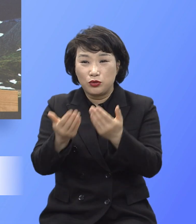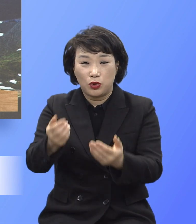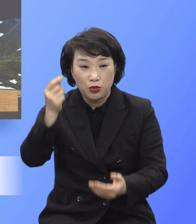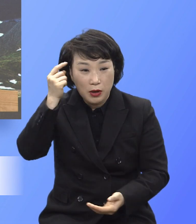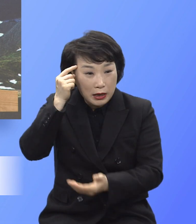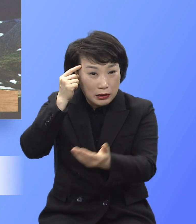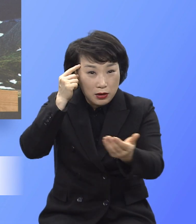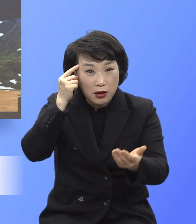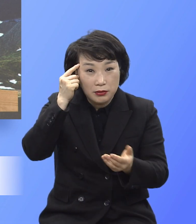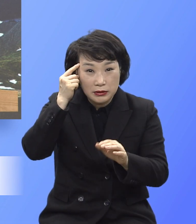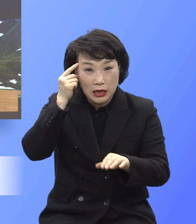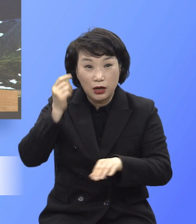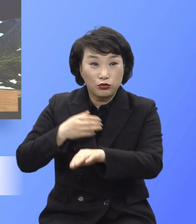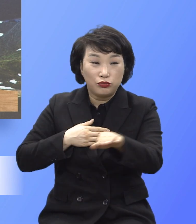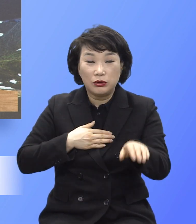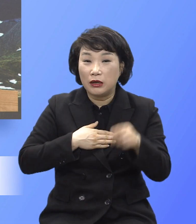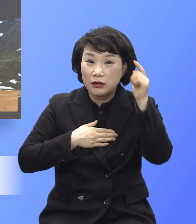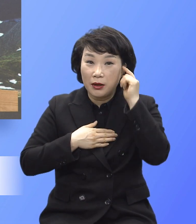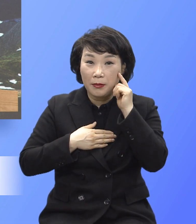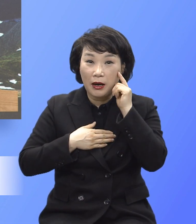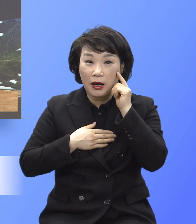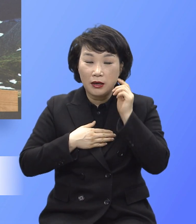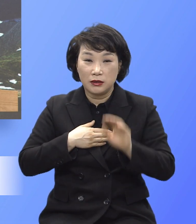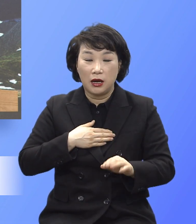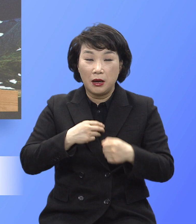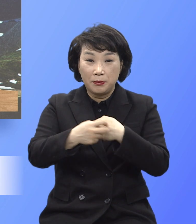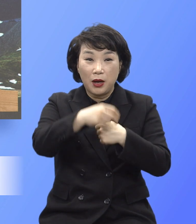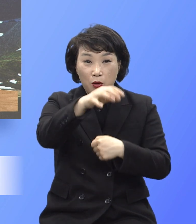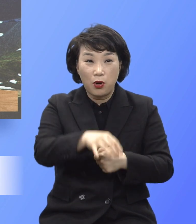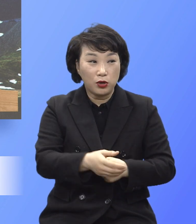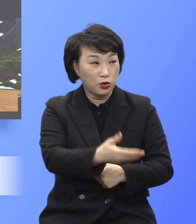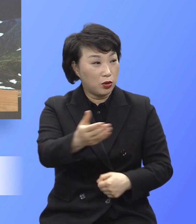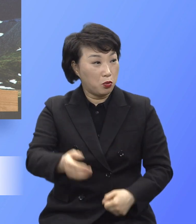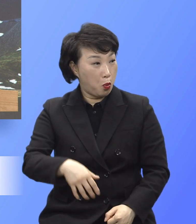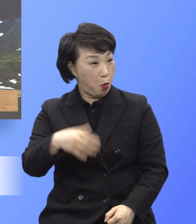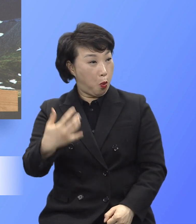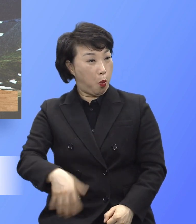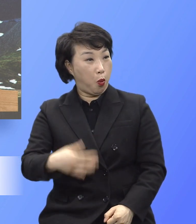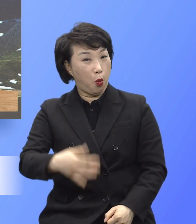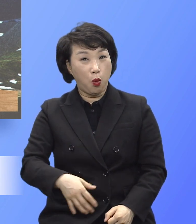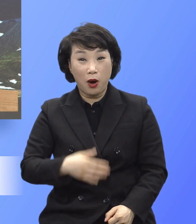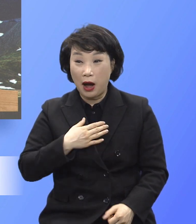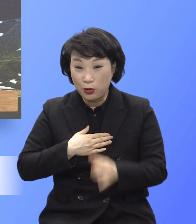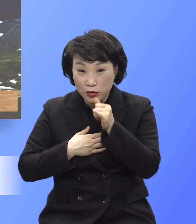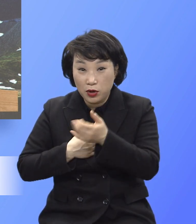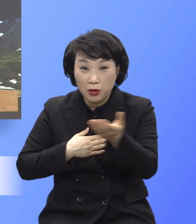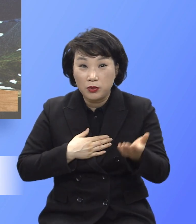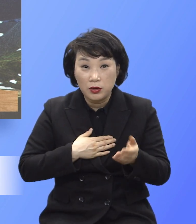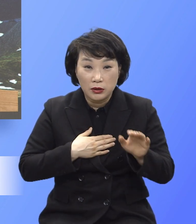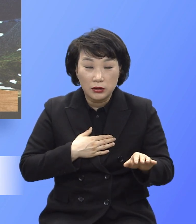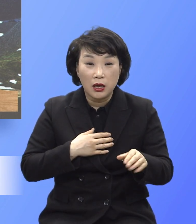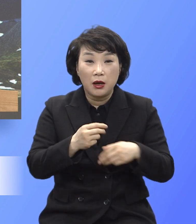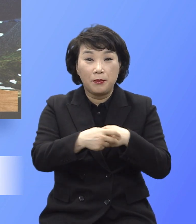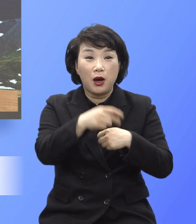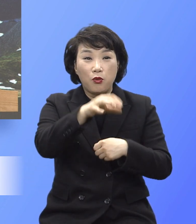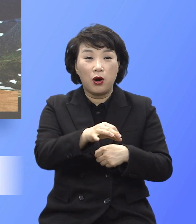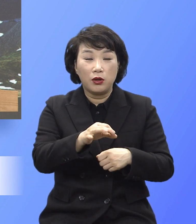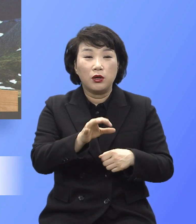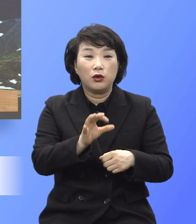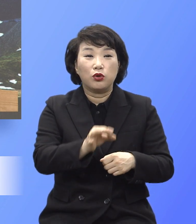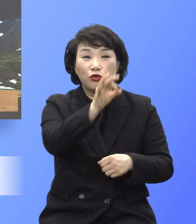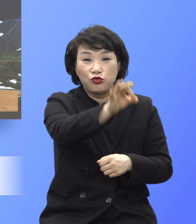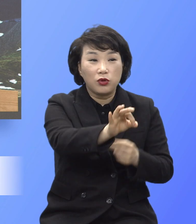하느냐? 우리가 볼 때 병원이 대단한 줄 알아도 돈 안 주면